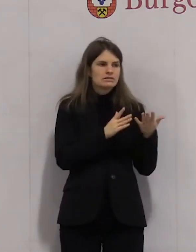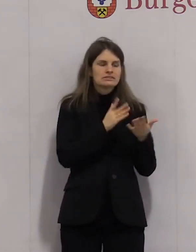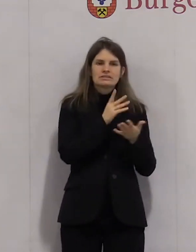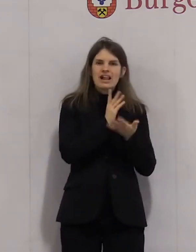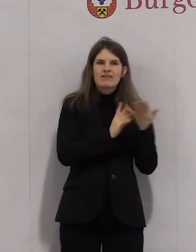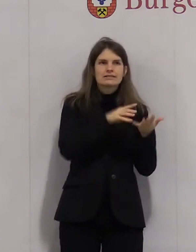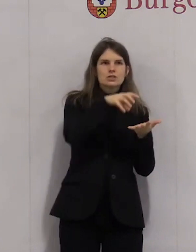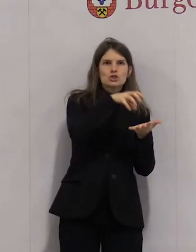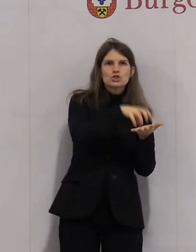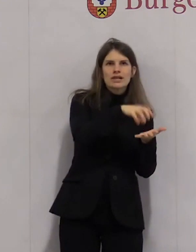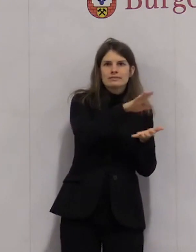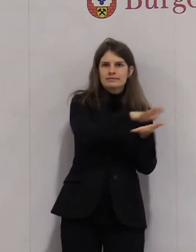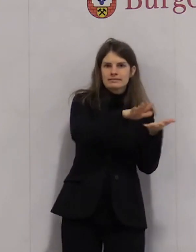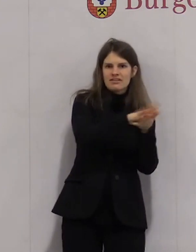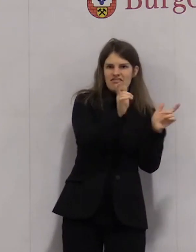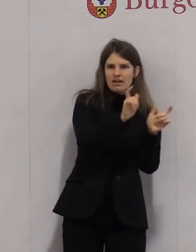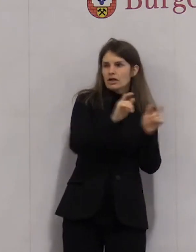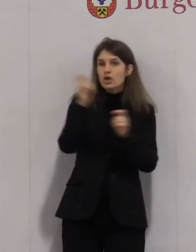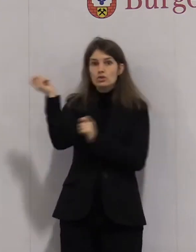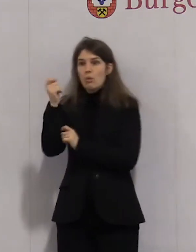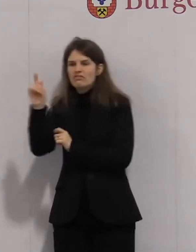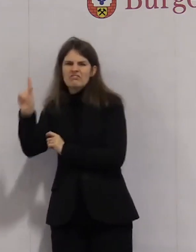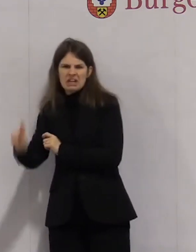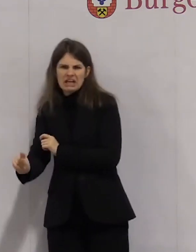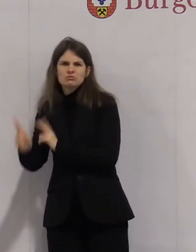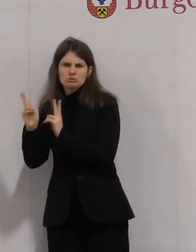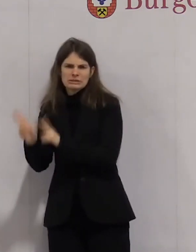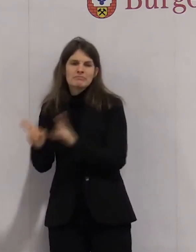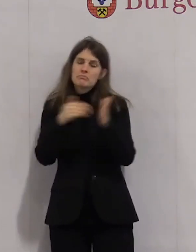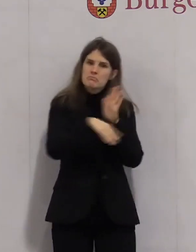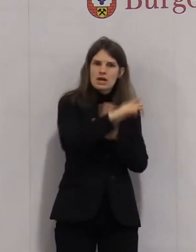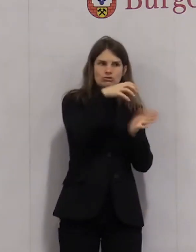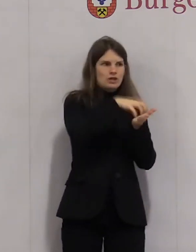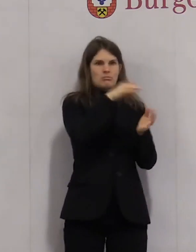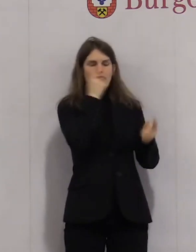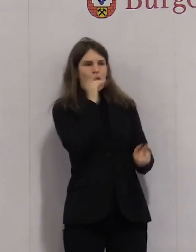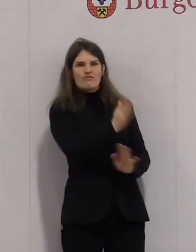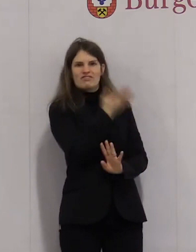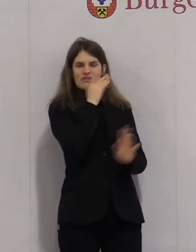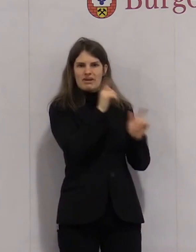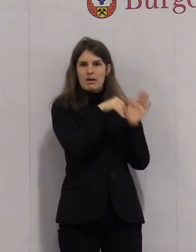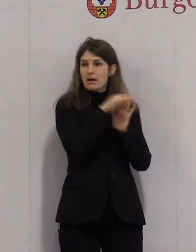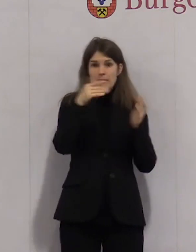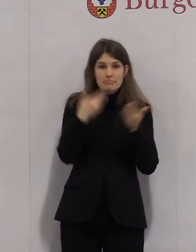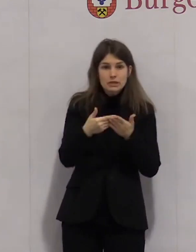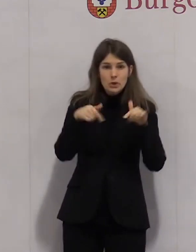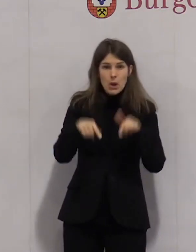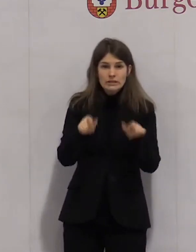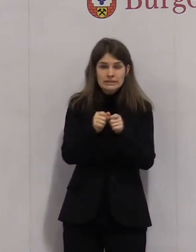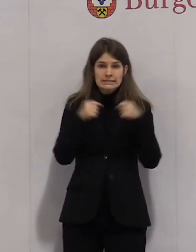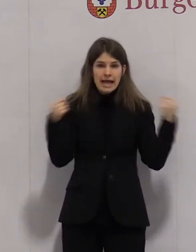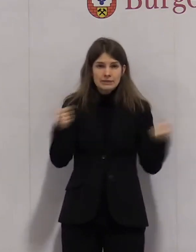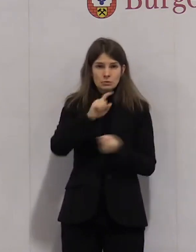städten als auf den dörfern aber wenn ich mir heute zum beispiel die zeit zur zeitung anschauen und der